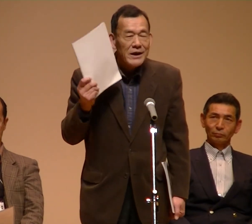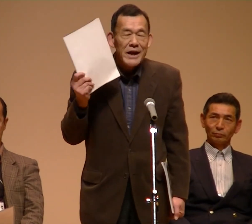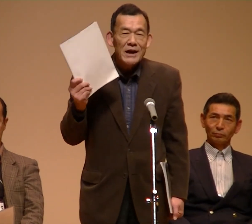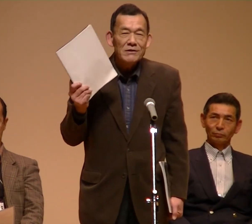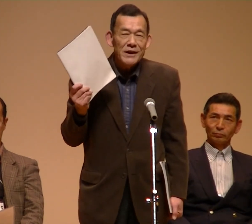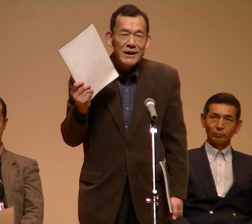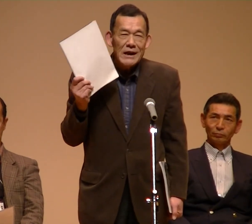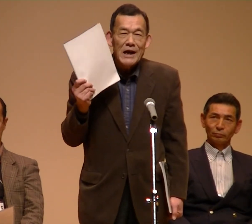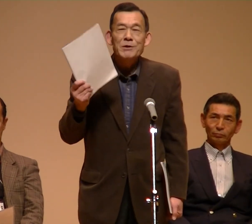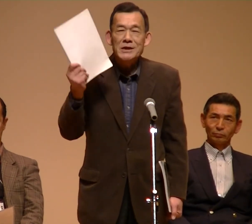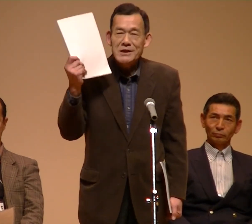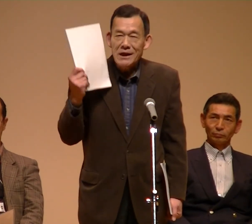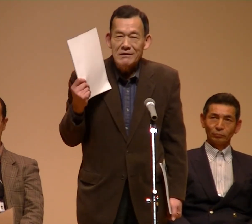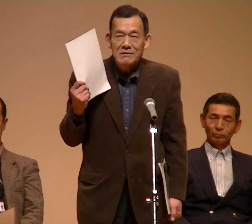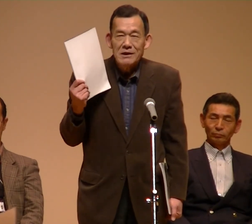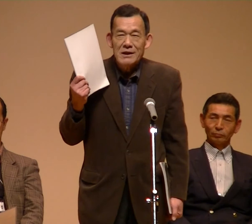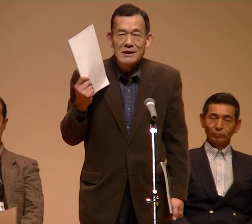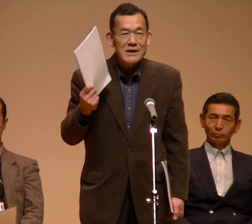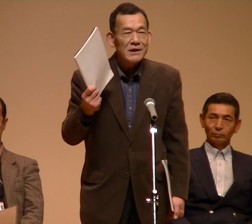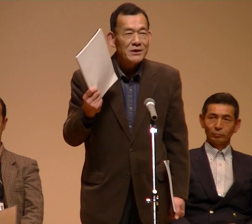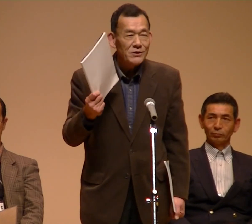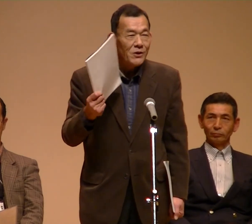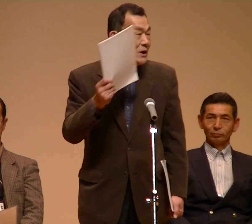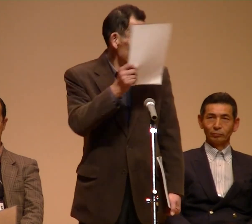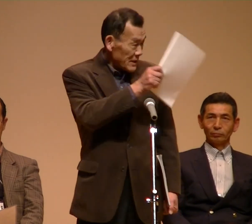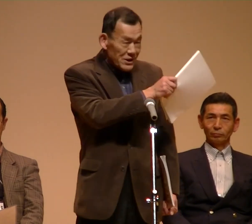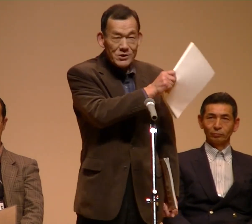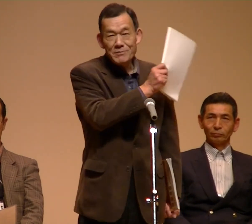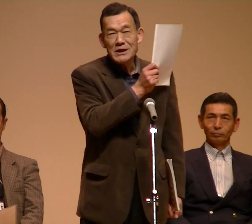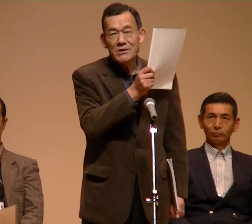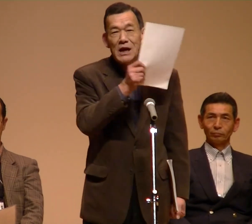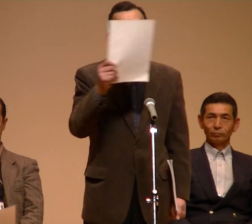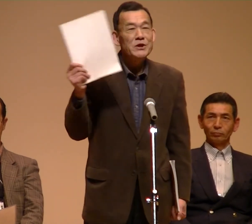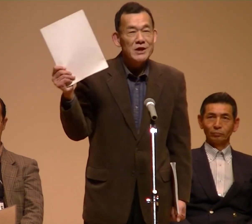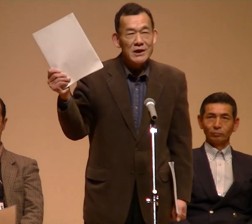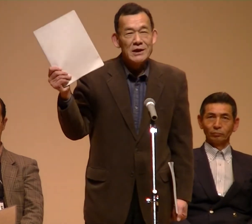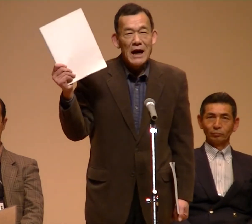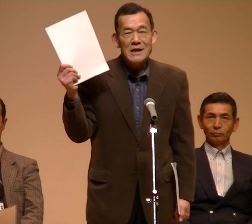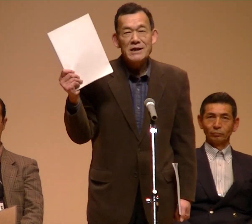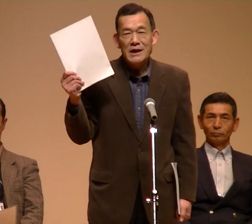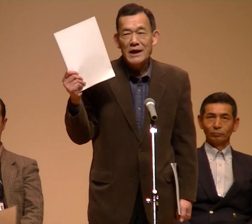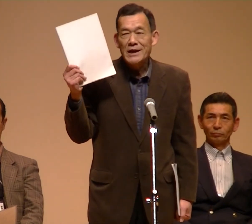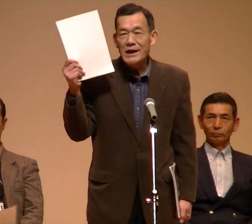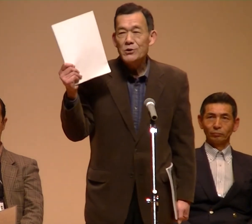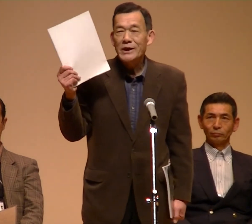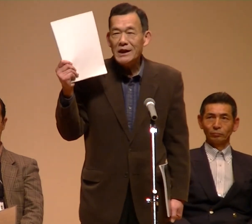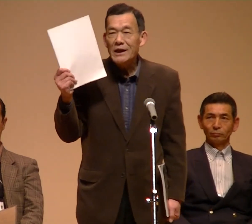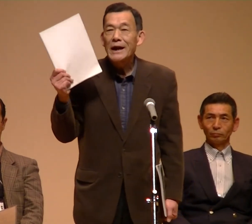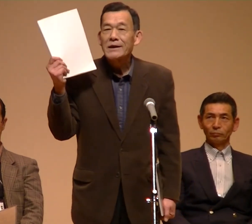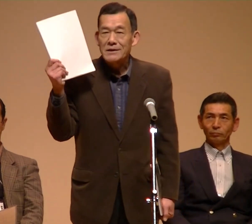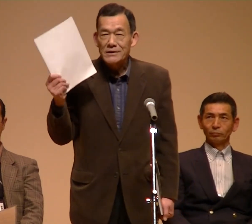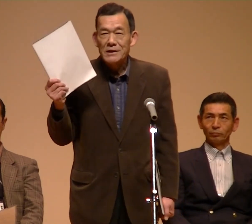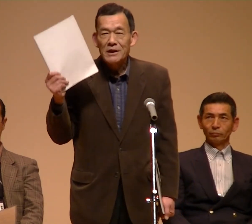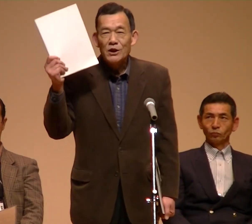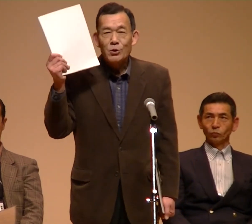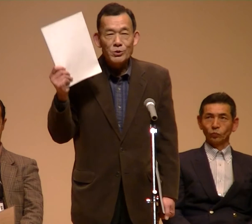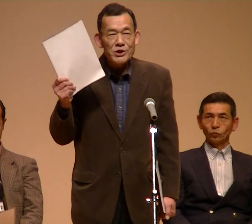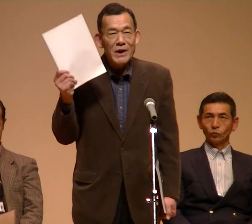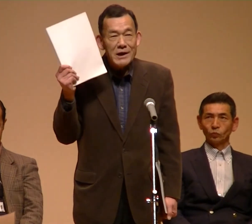は計画停電がありませんでした。なぜかというと市長さんいますけど、山武市朝日が被害を受けたからなかった。